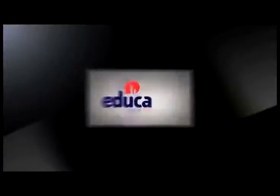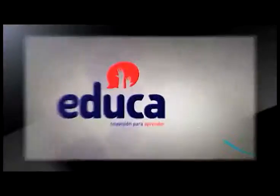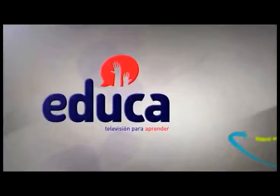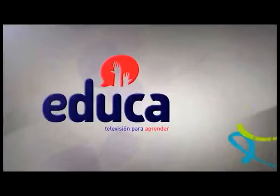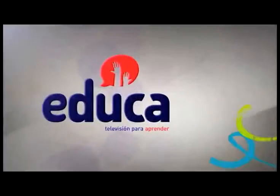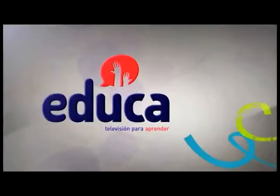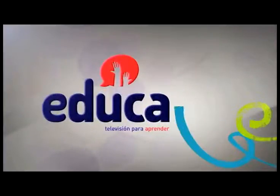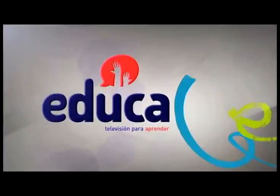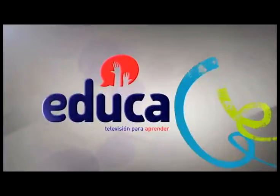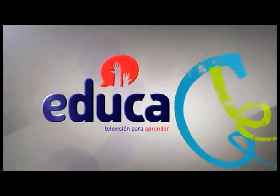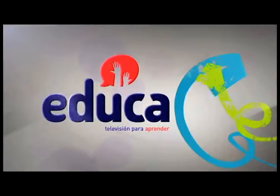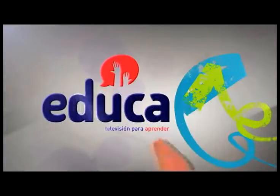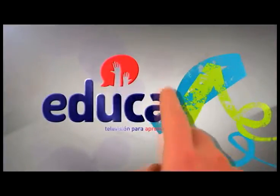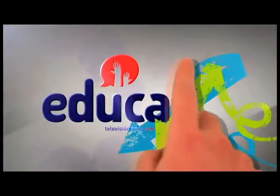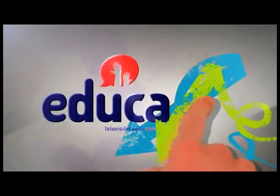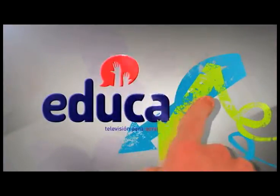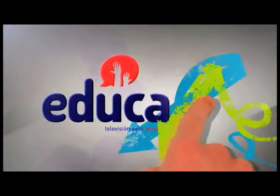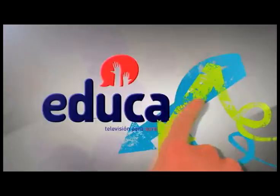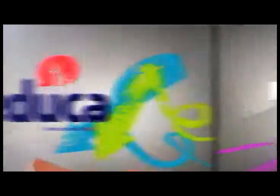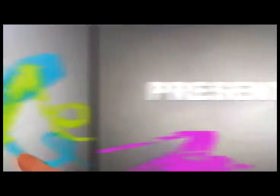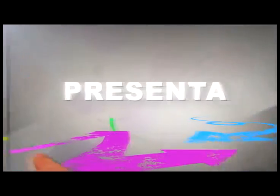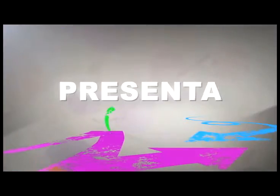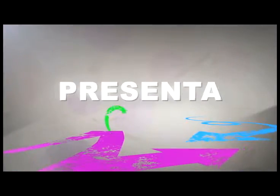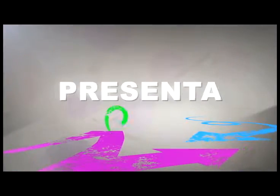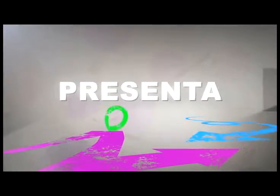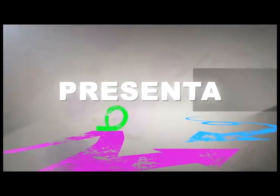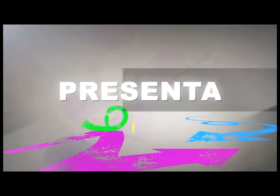Educa, televisión para aprender. Presenta.